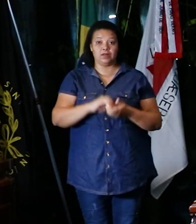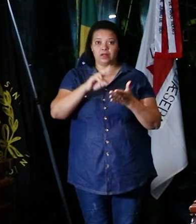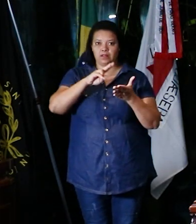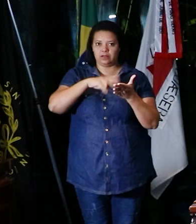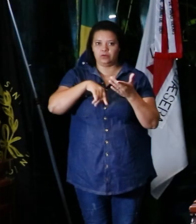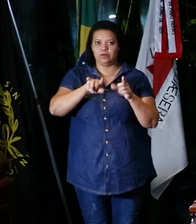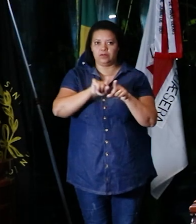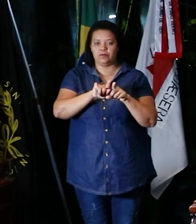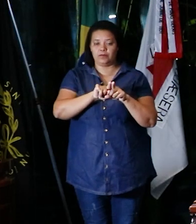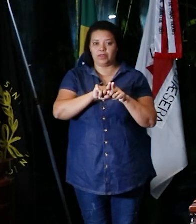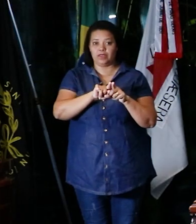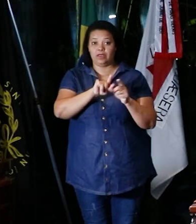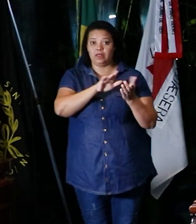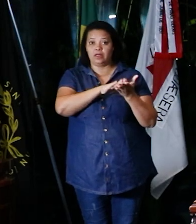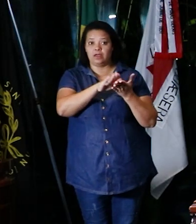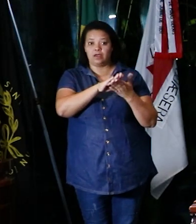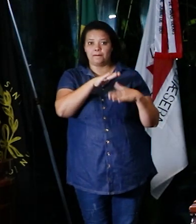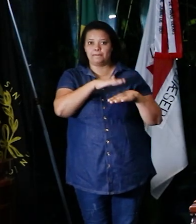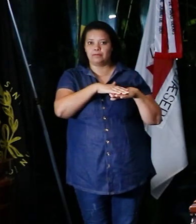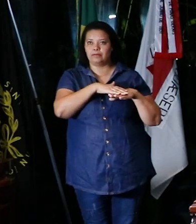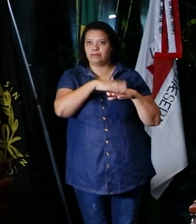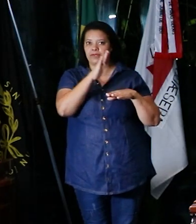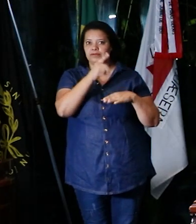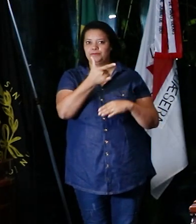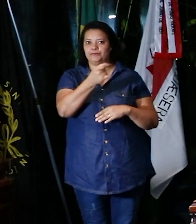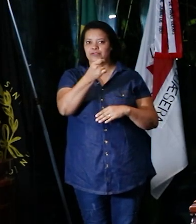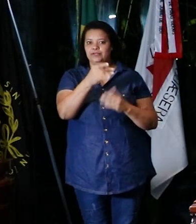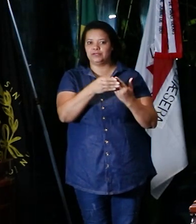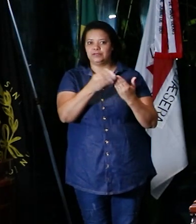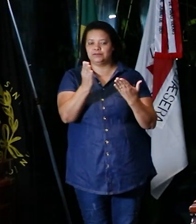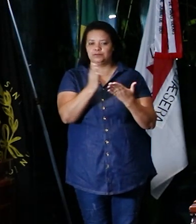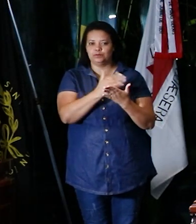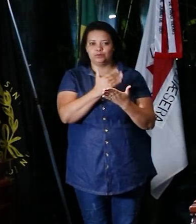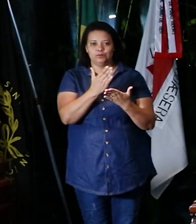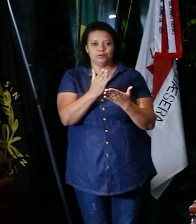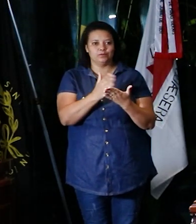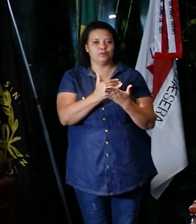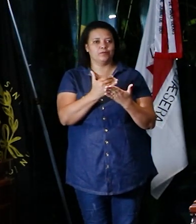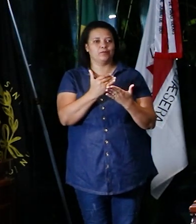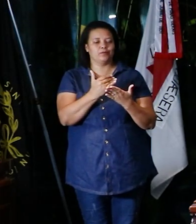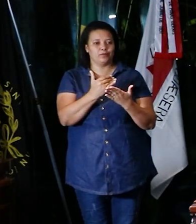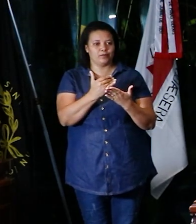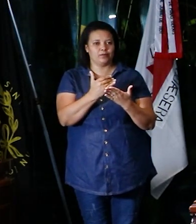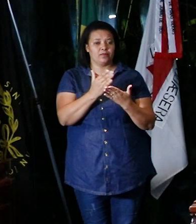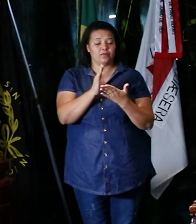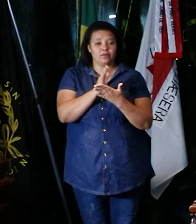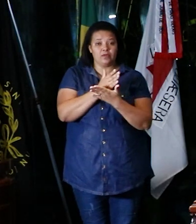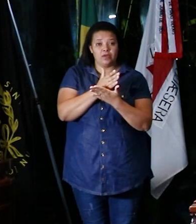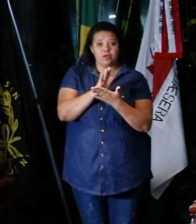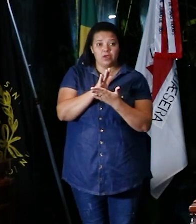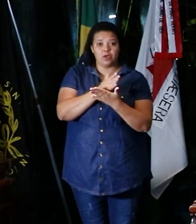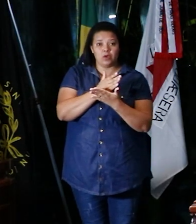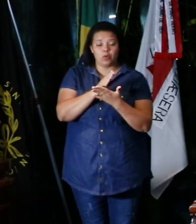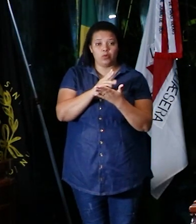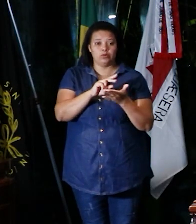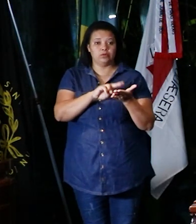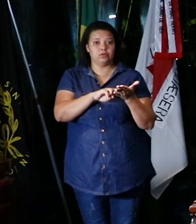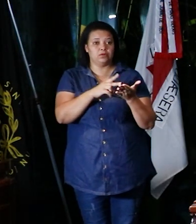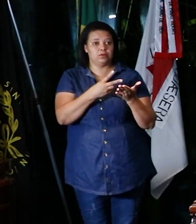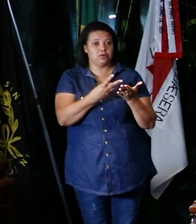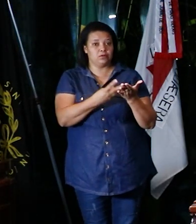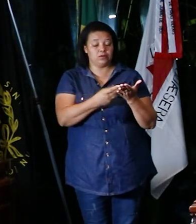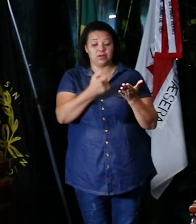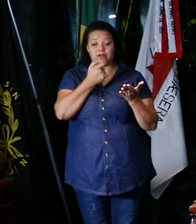em leitura e literatura. Como autora, publicou mais de 20 livros, entre teóricos e didáticos, e alguns, como tradutora